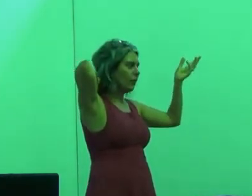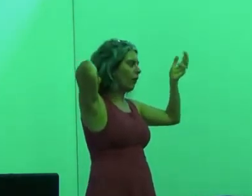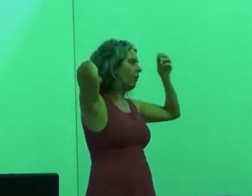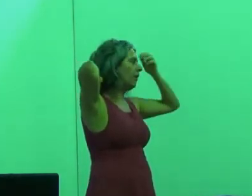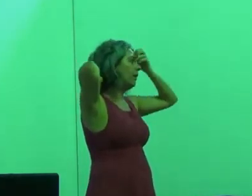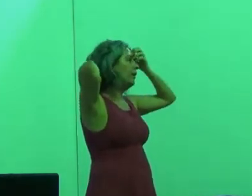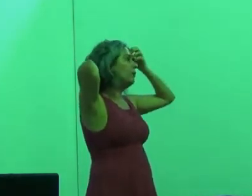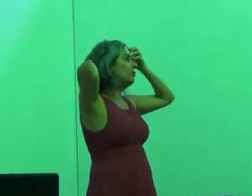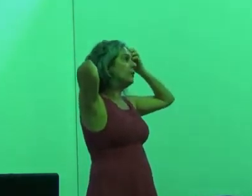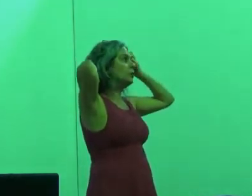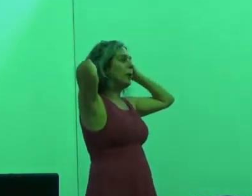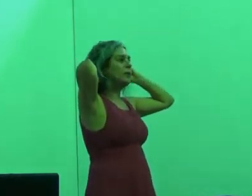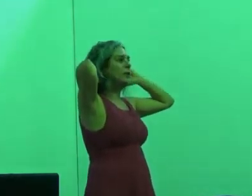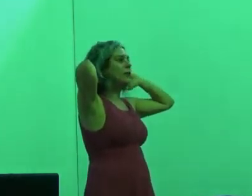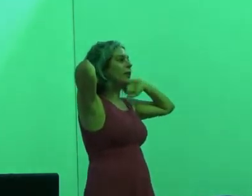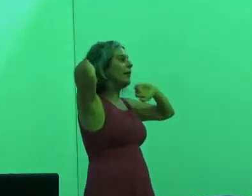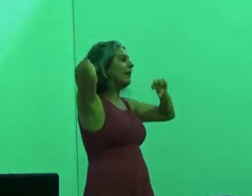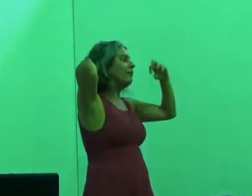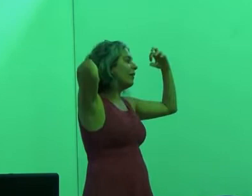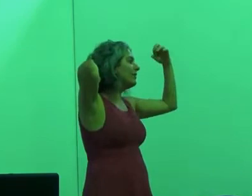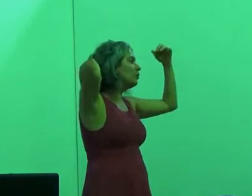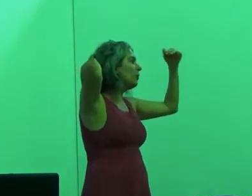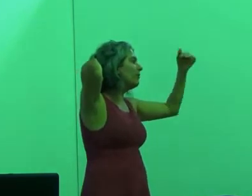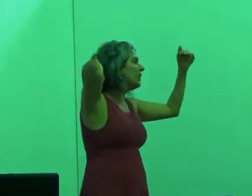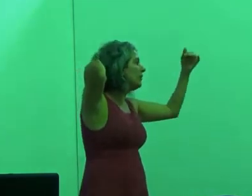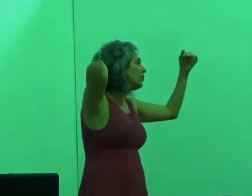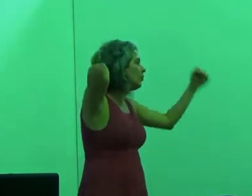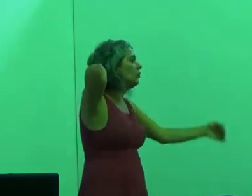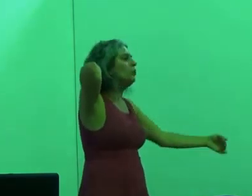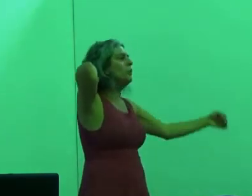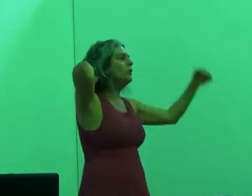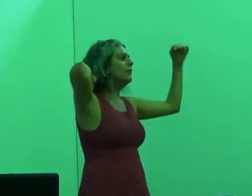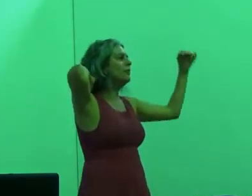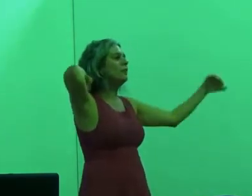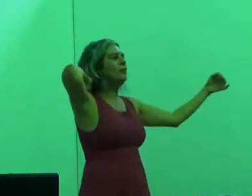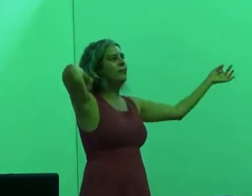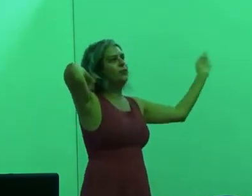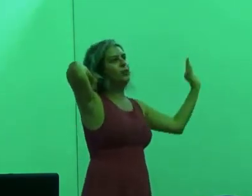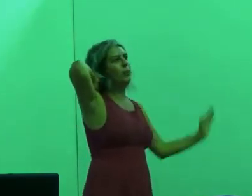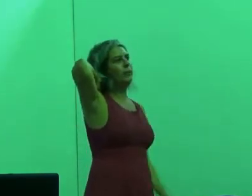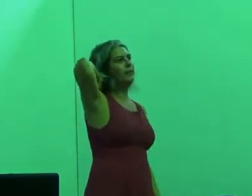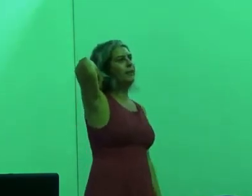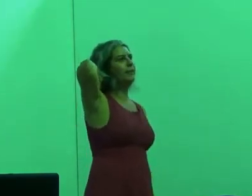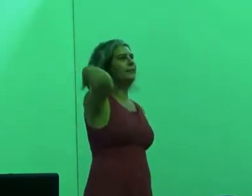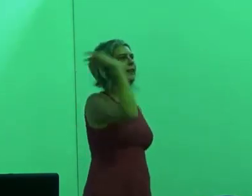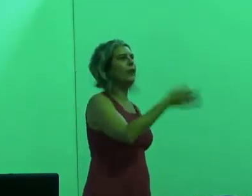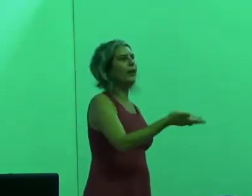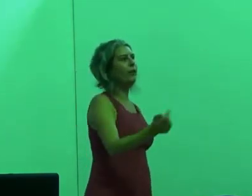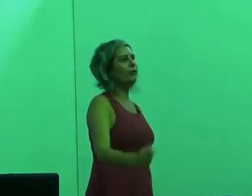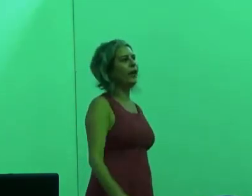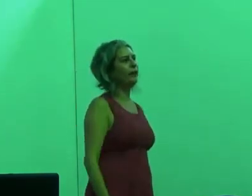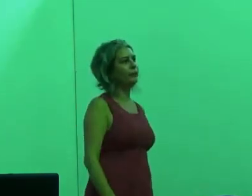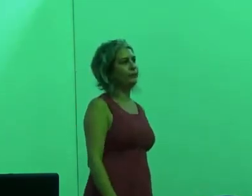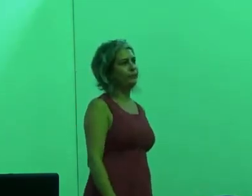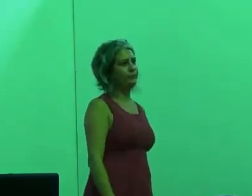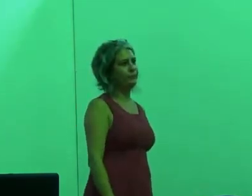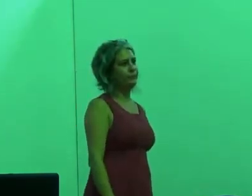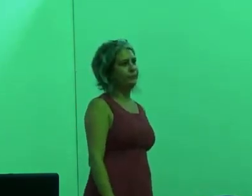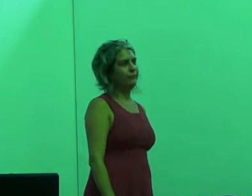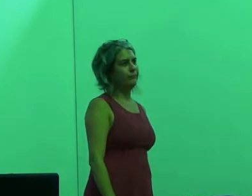sensacional. E tanto de poeta mineiro, que ela fala assim, de tomar cerveja de todo domingo, descendo o cacete na Companhia das Letras, aí o cara é convidado.